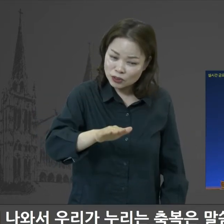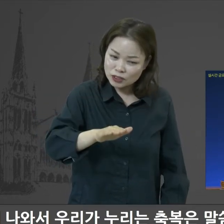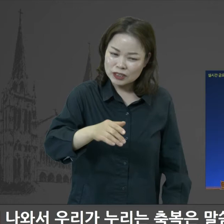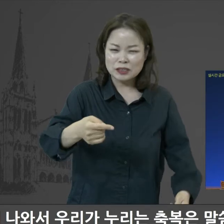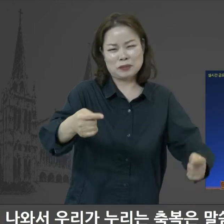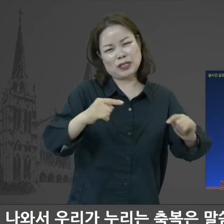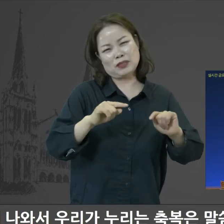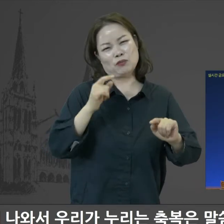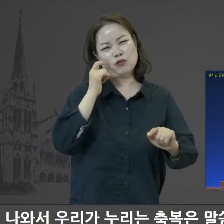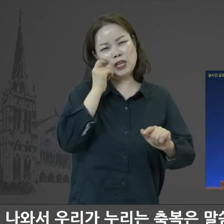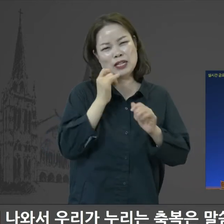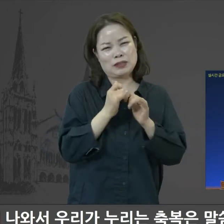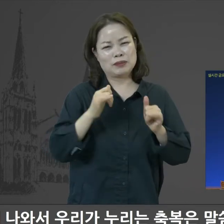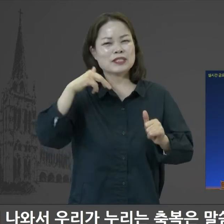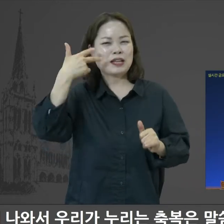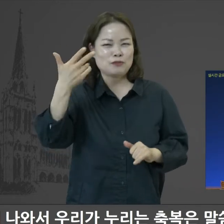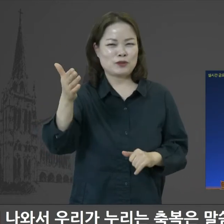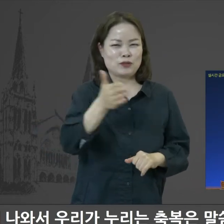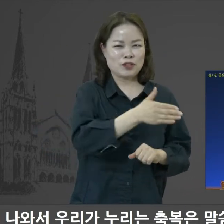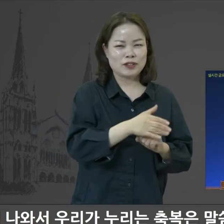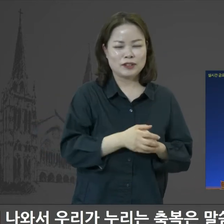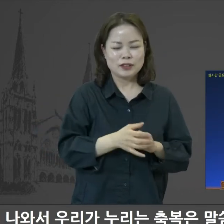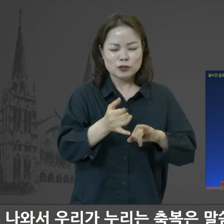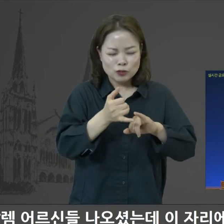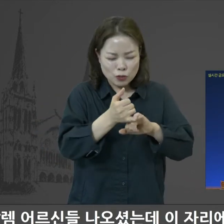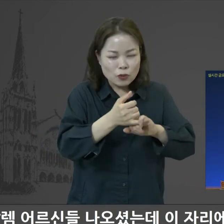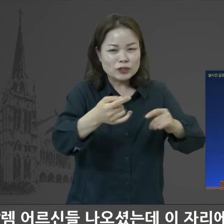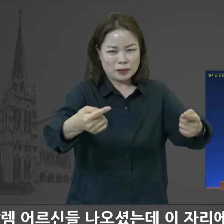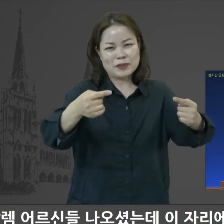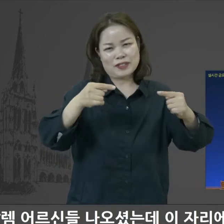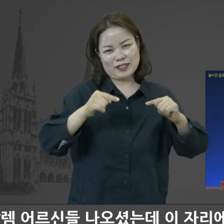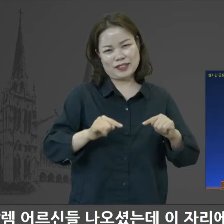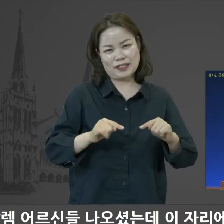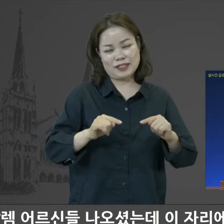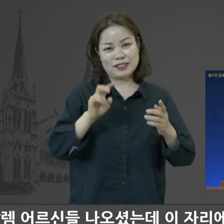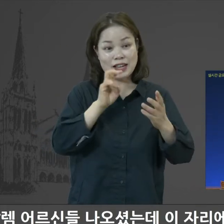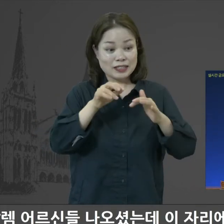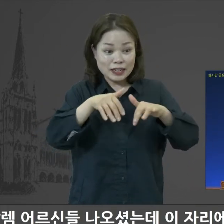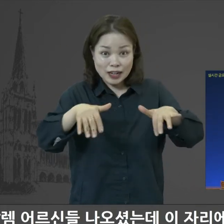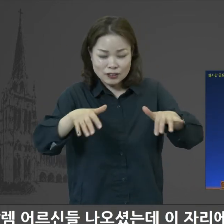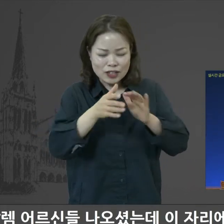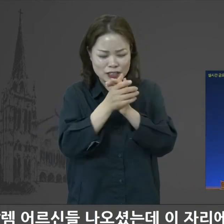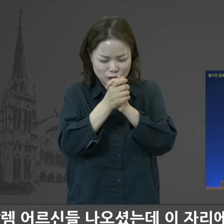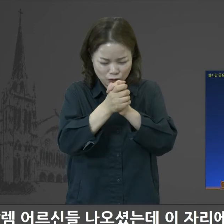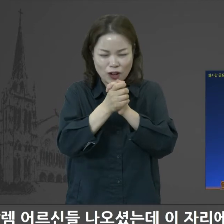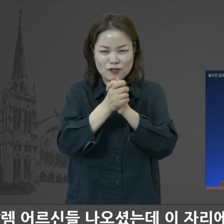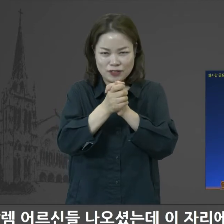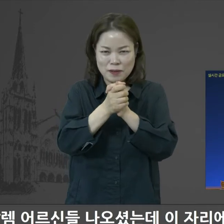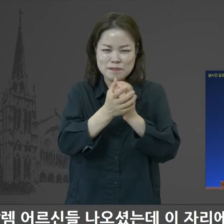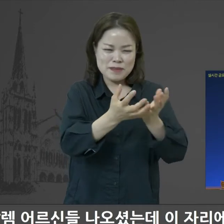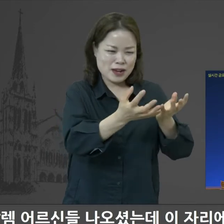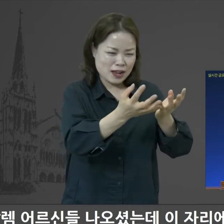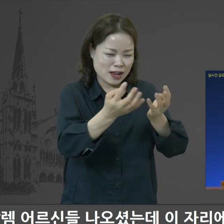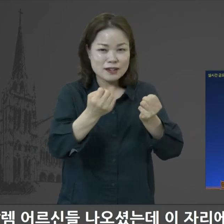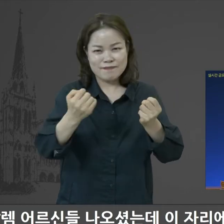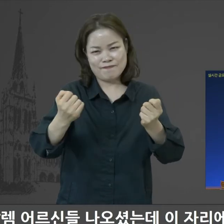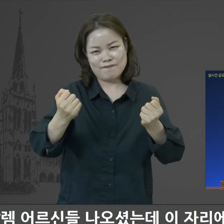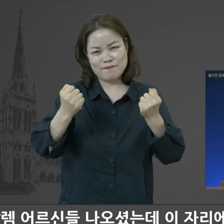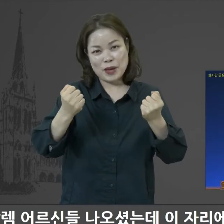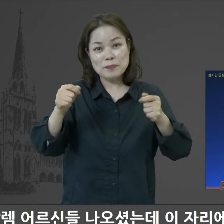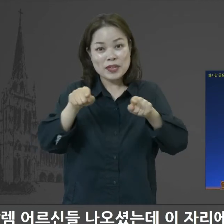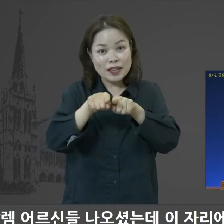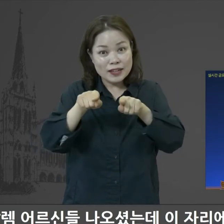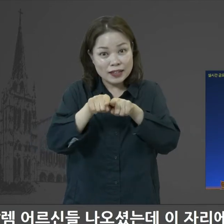나오신 분들, 다음 주부터는 나오셔서 같이 찬양 가운데 또 기도 가운데 많은 힘이 보태질 수